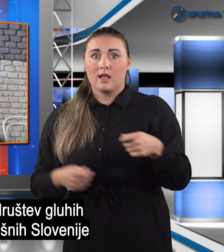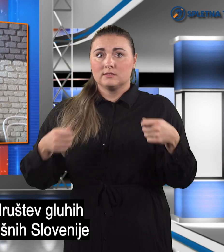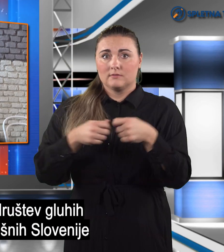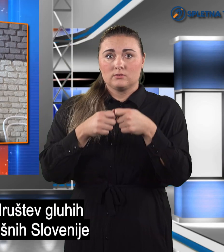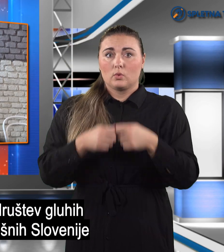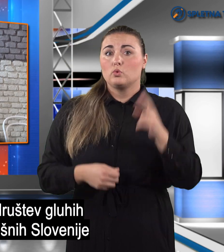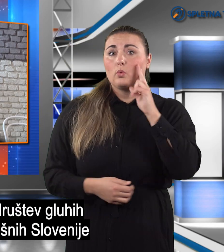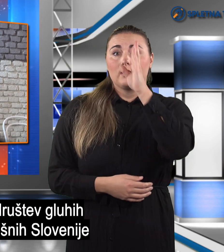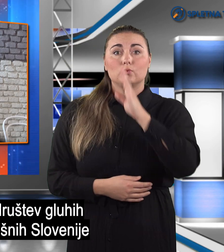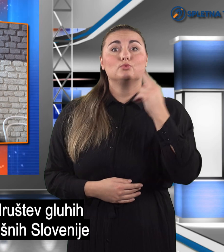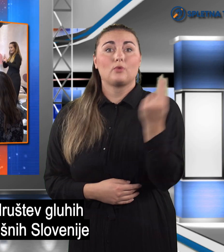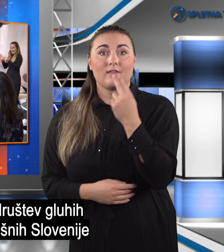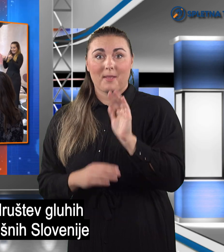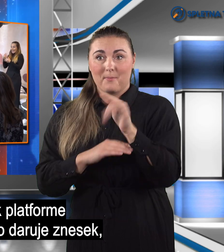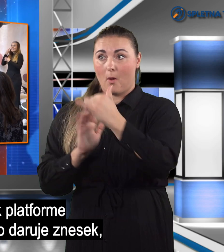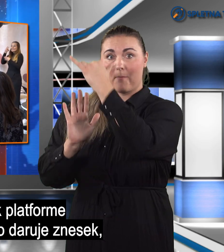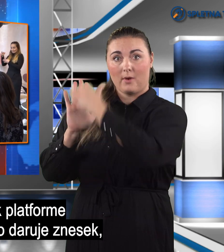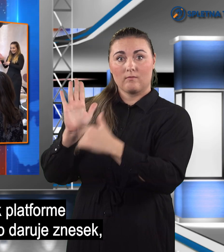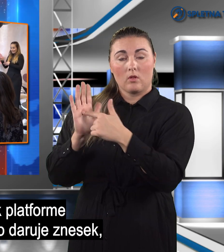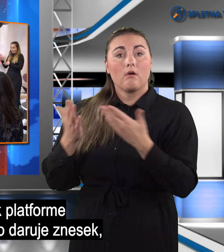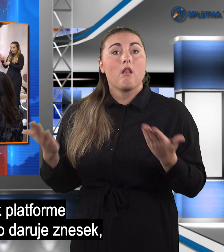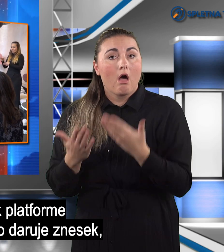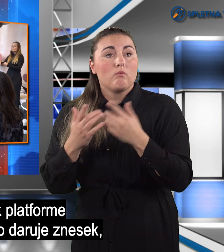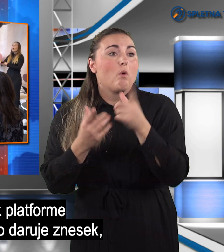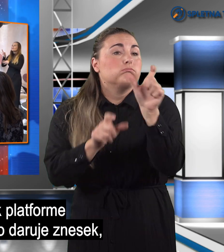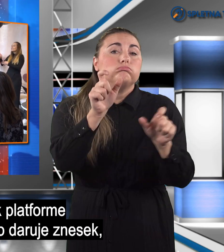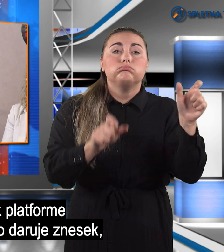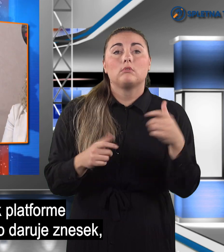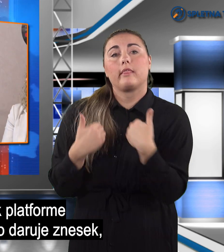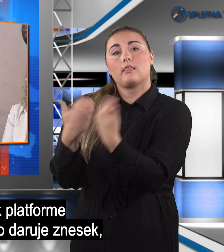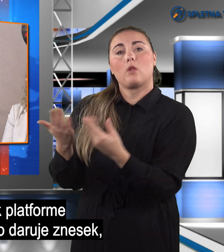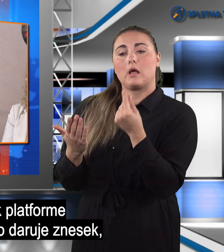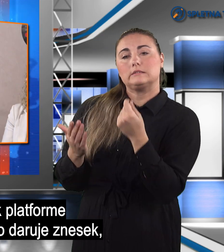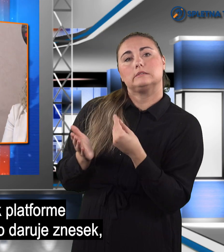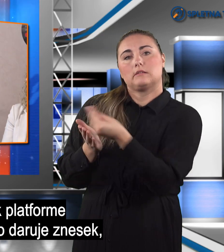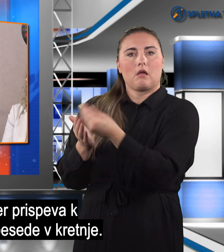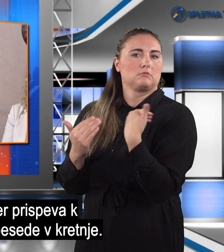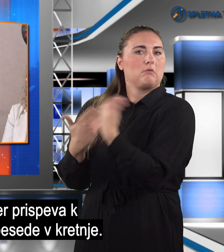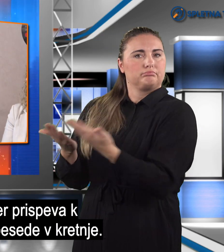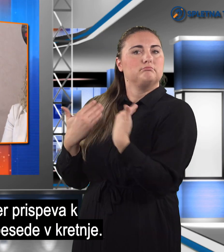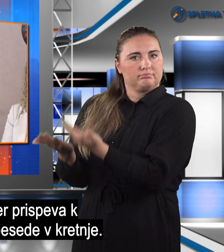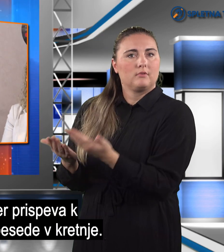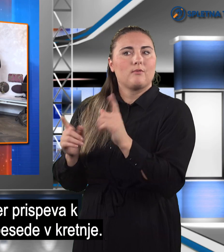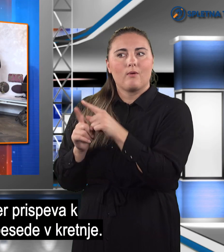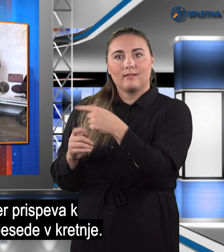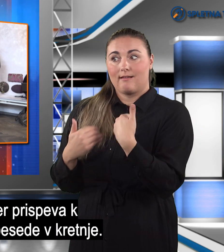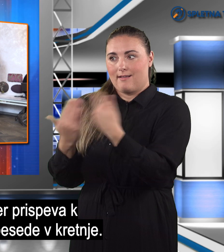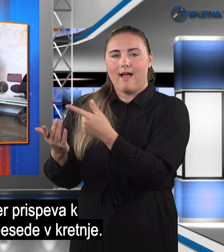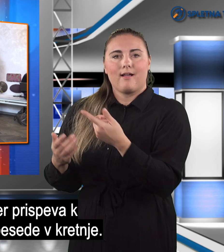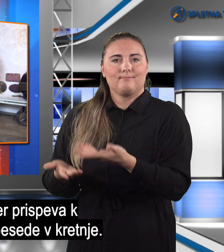Zvezi društev gluhih in naglušnih Slovenije prek platforme vsak lahko daruje znesek, s čimer prispeva k prevodu